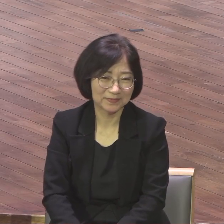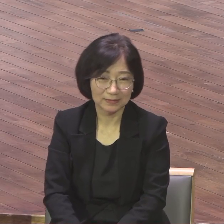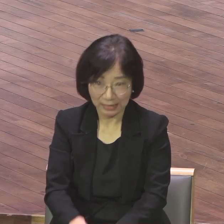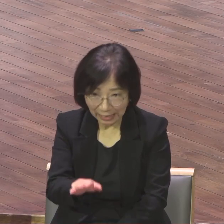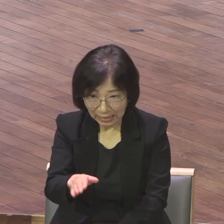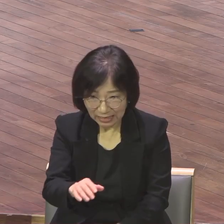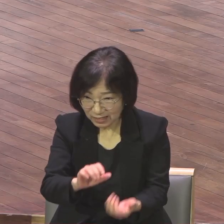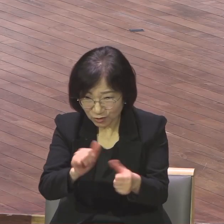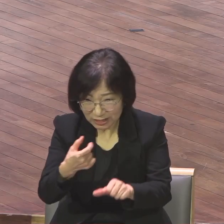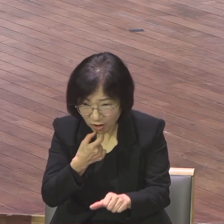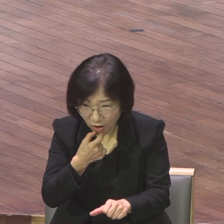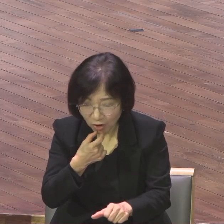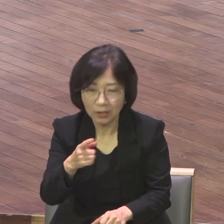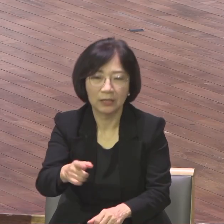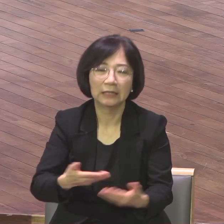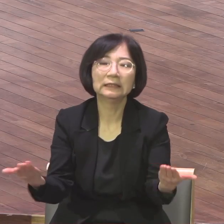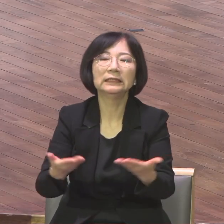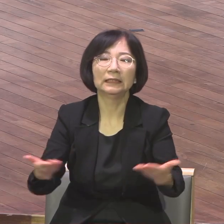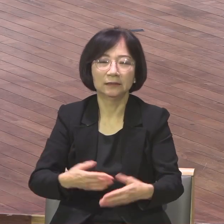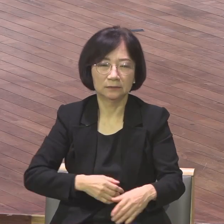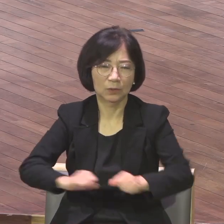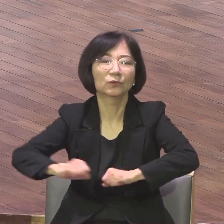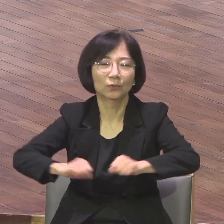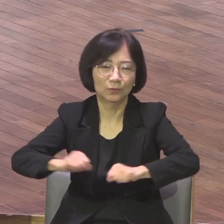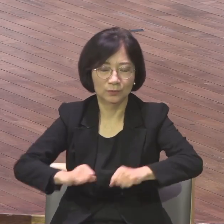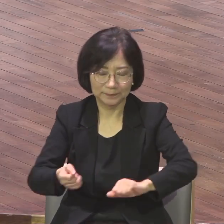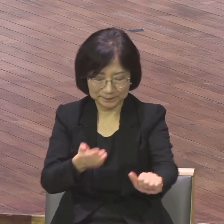안 죽고 싶거든 일하세요.